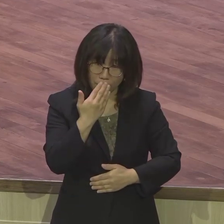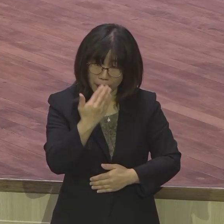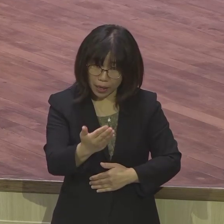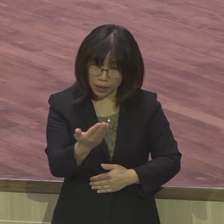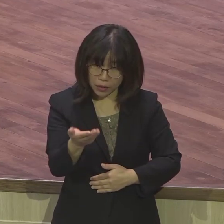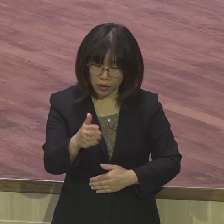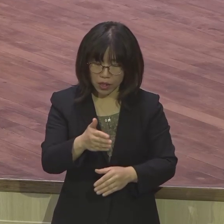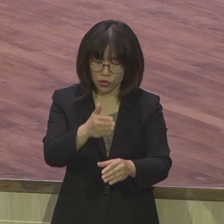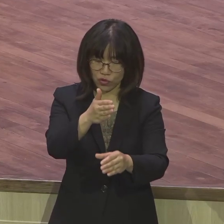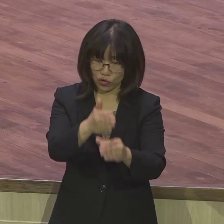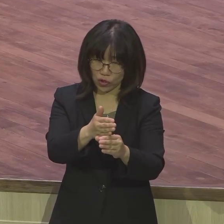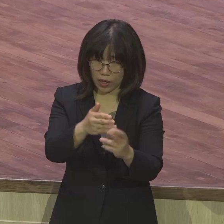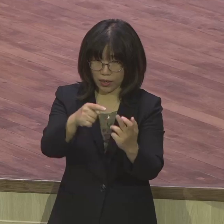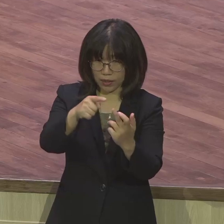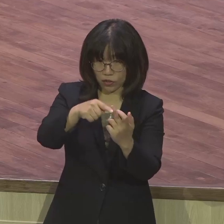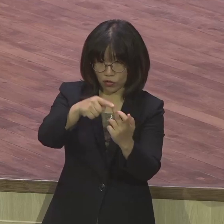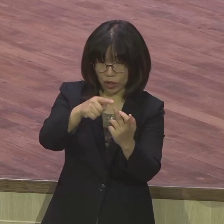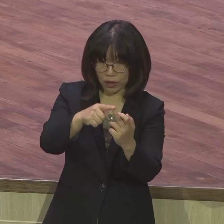있는 나무를